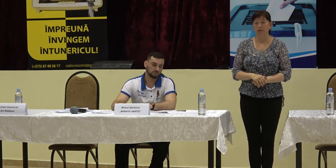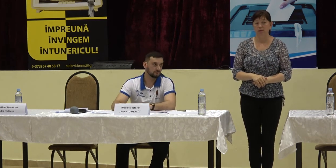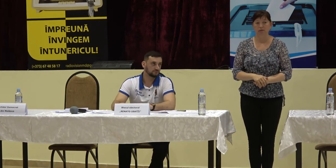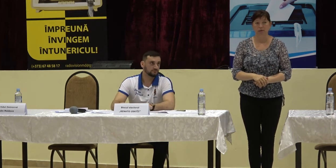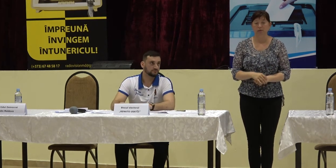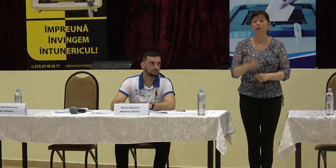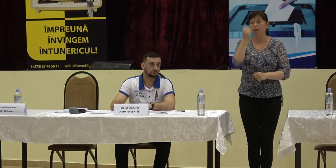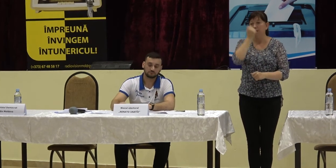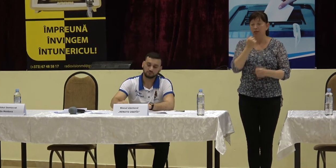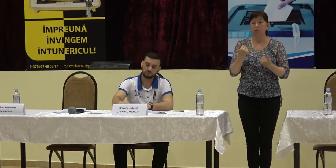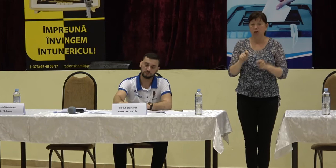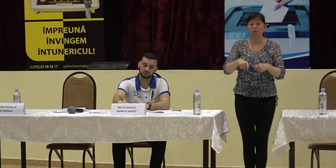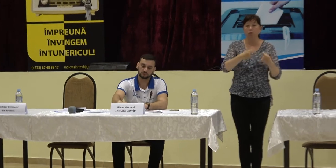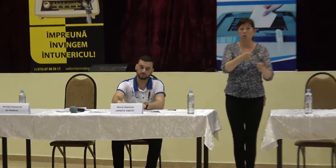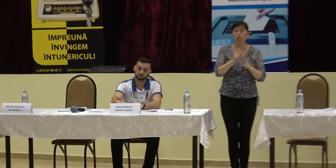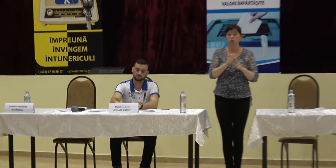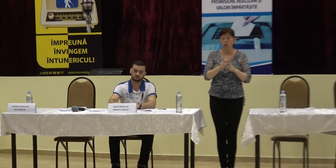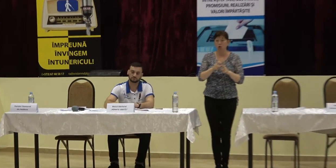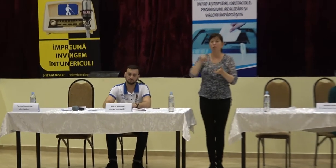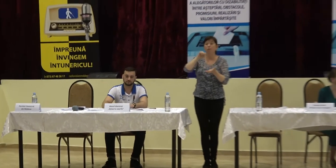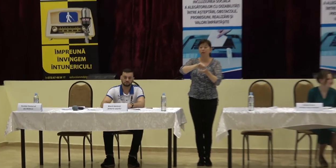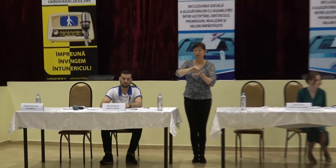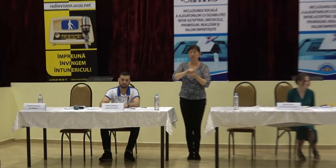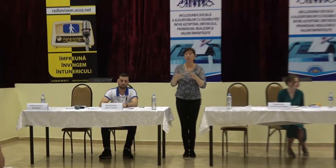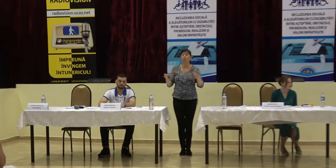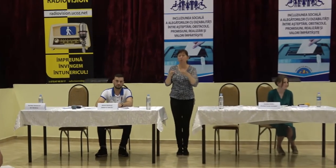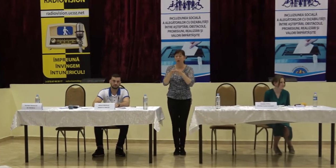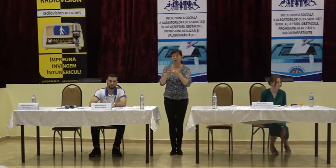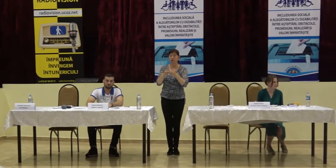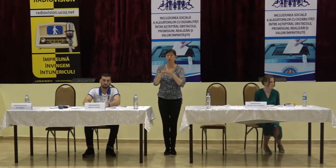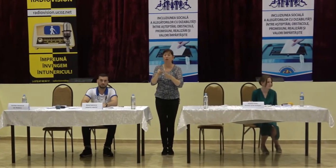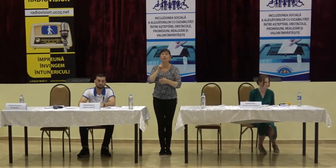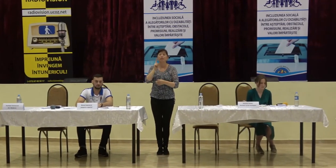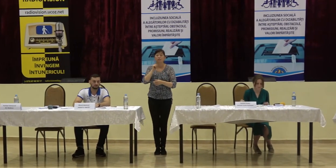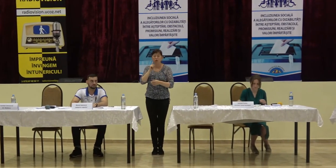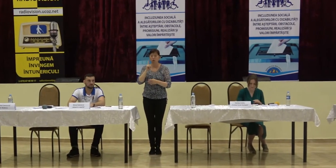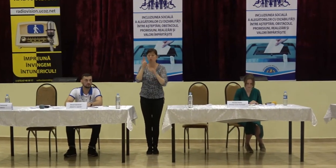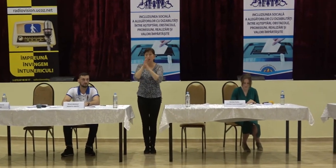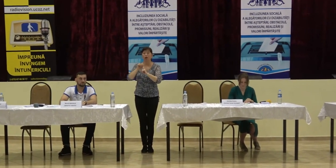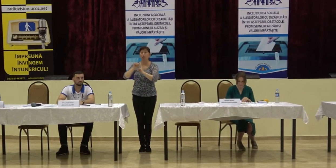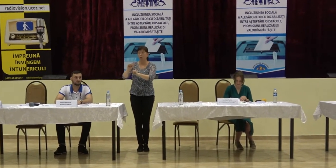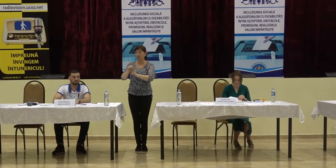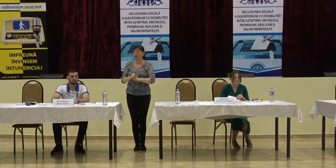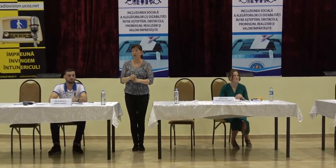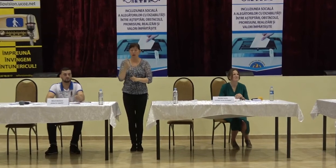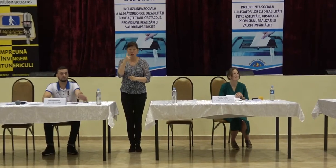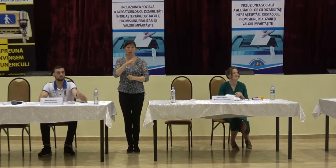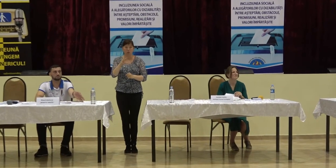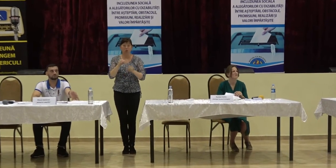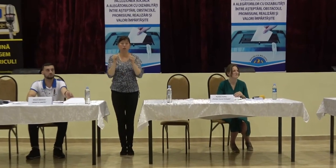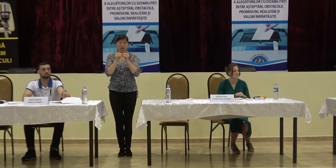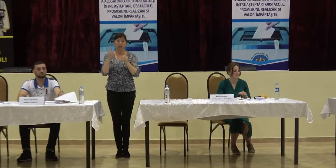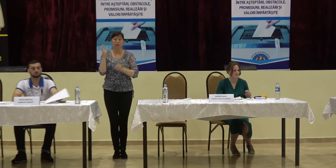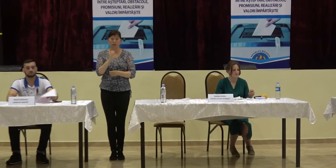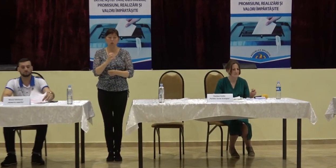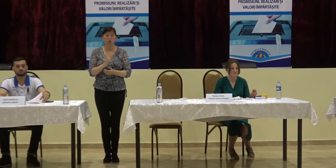În continuare vom oferi cuvânt reprezentantei Partidului Politic, Partidul Verde Ecologist, un minut și